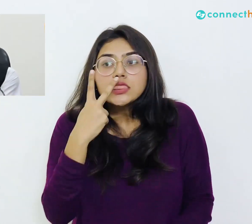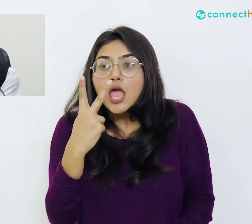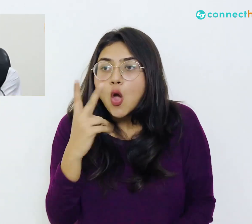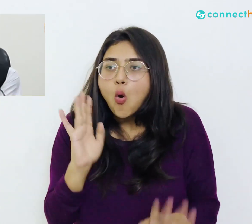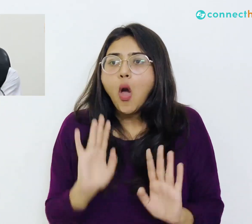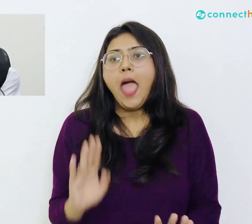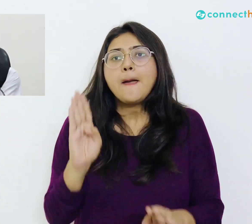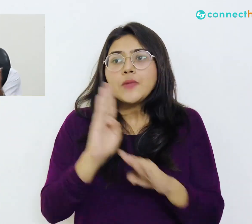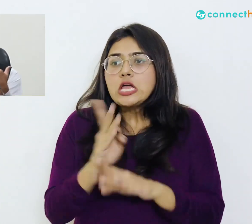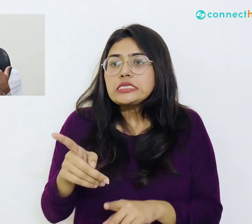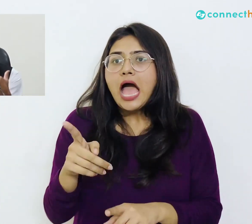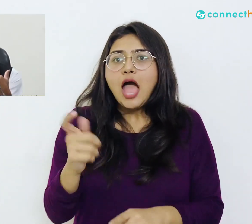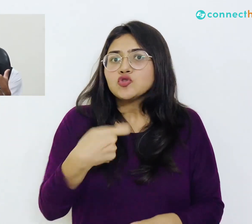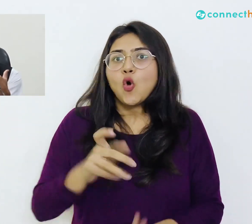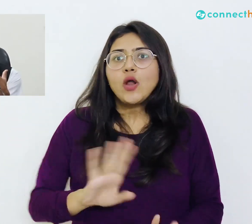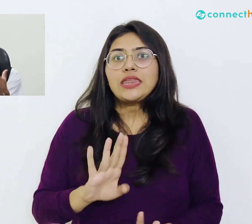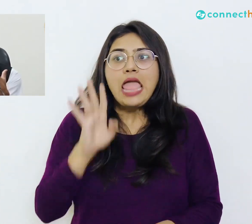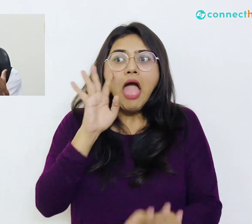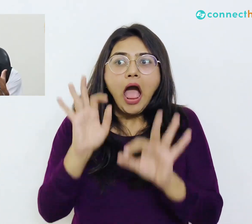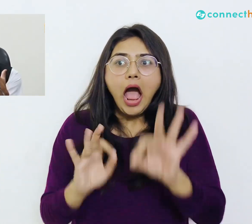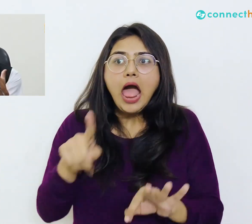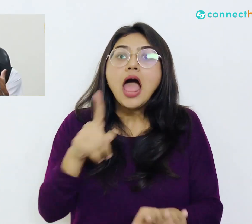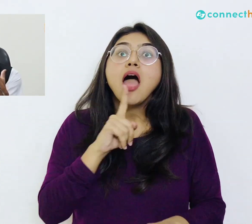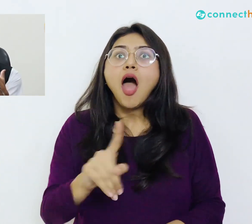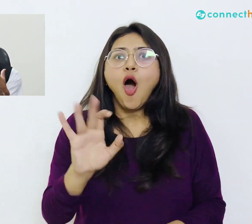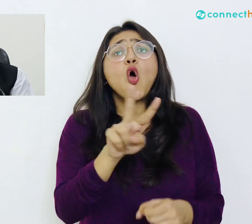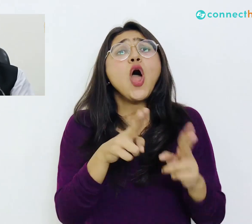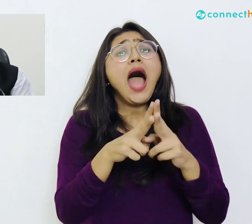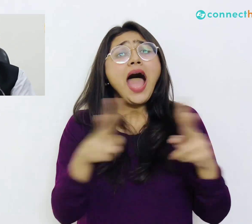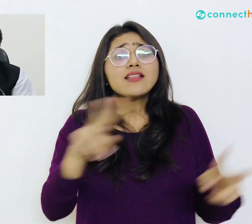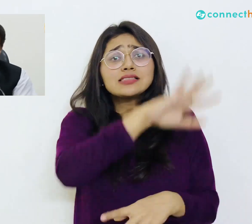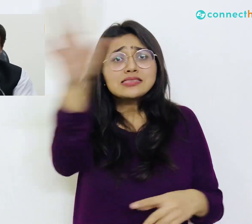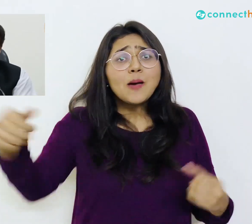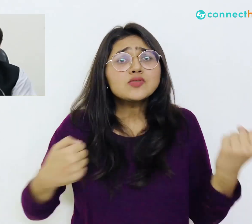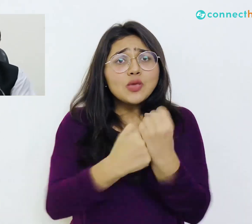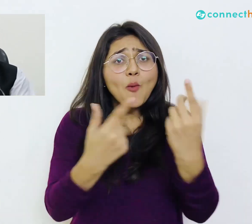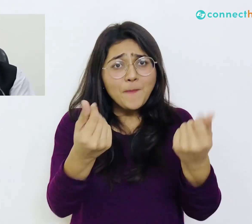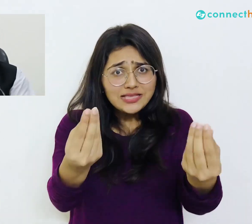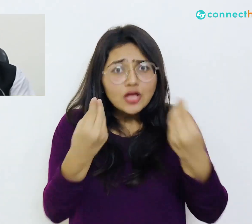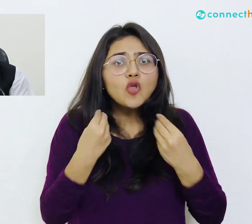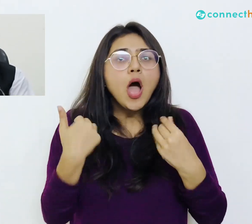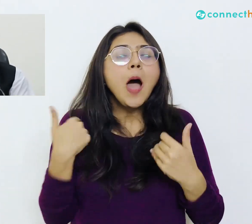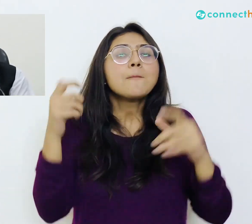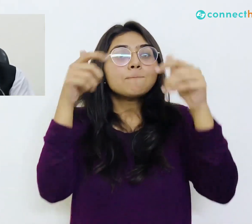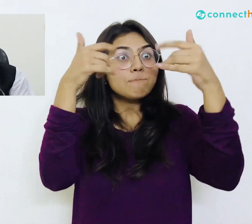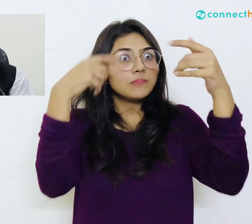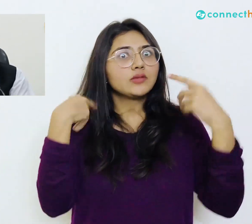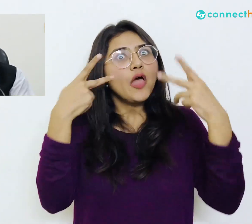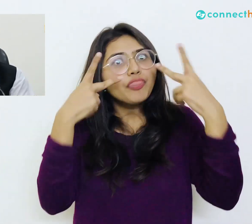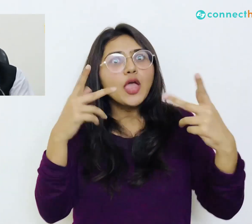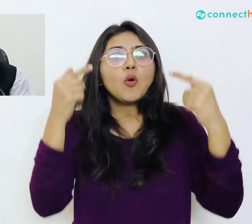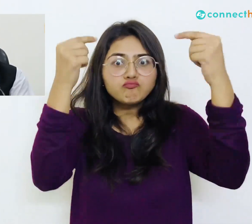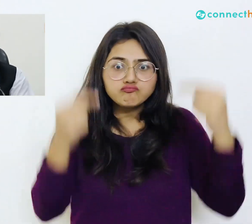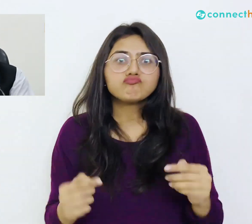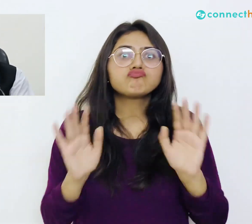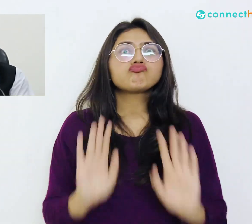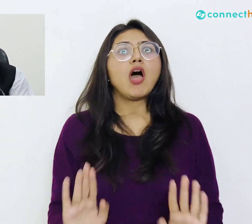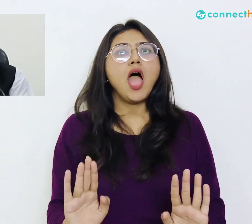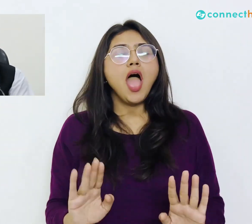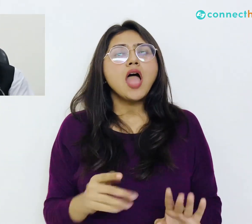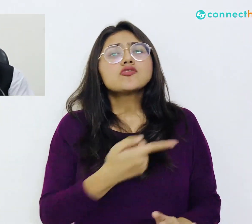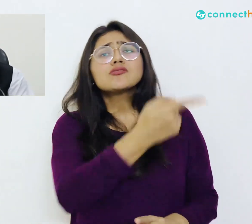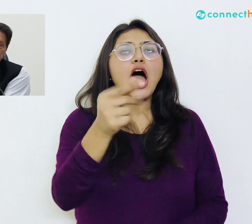یونین کاؤنسل کے اندر آپ بھی اس طرح کے مستحق لوگوں کو جو بے روزگار ہوئے ہیں آپ ان تک پہنچیں اور